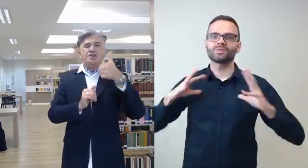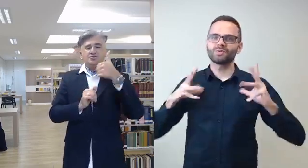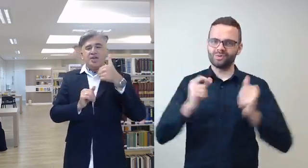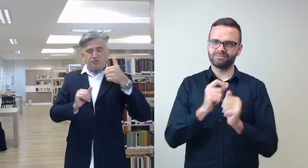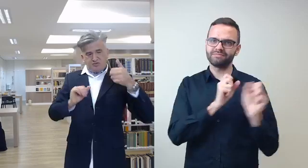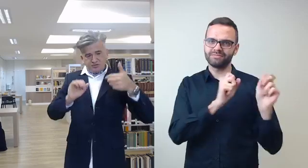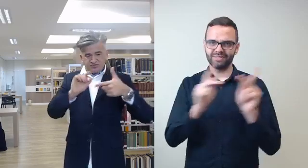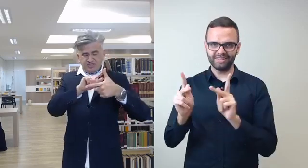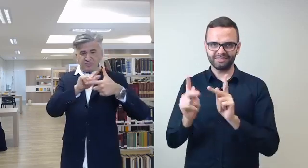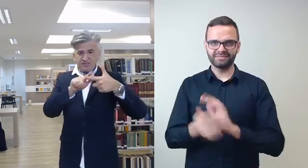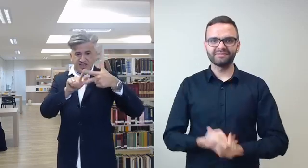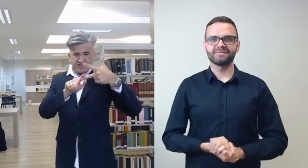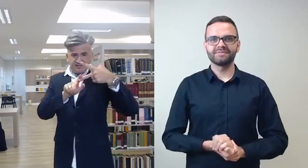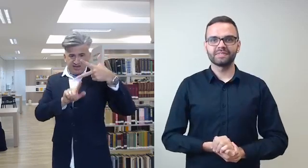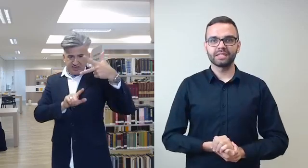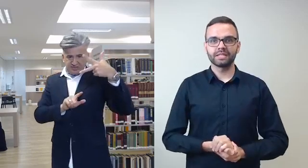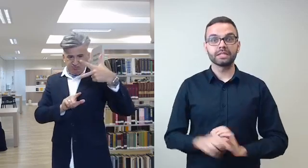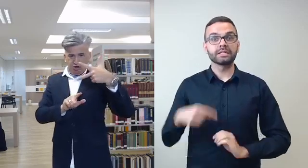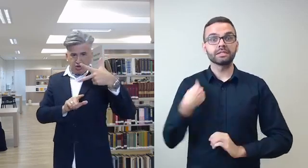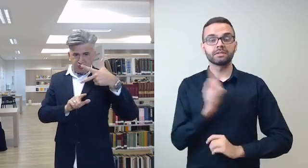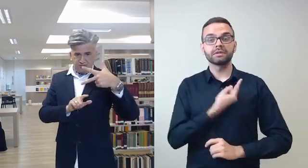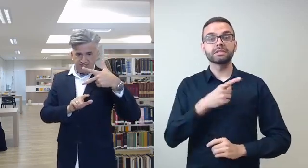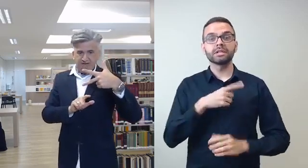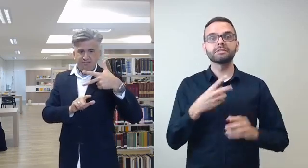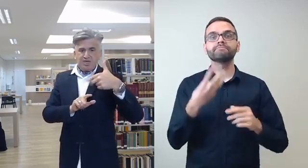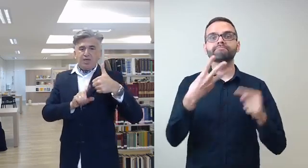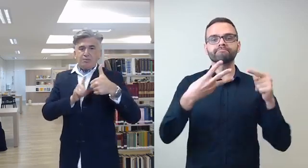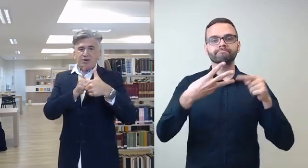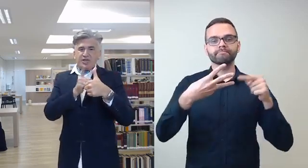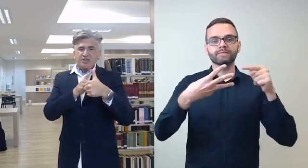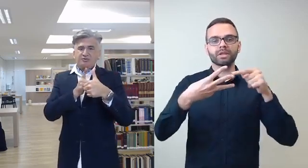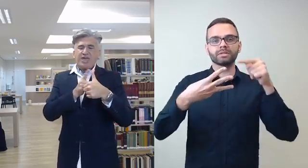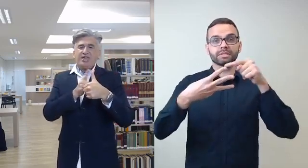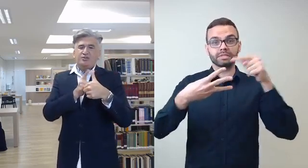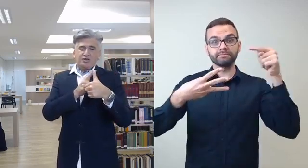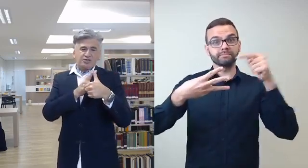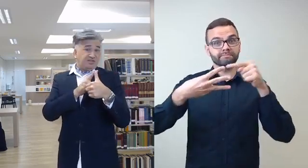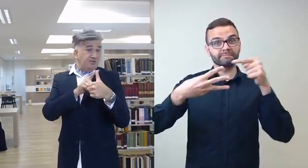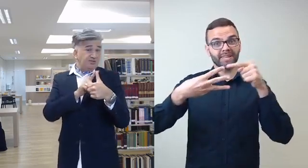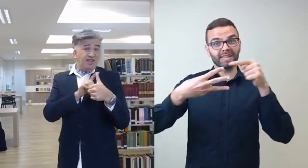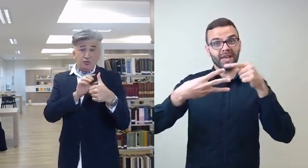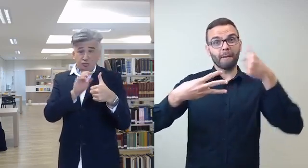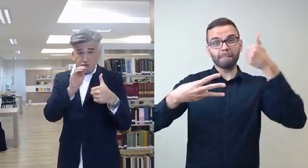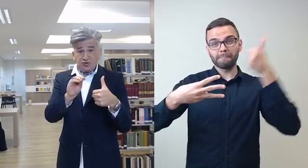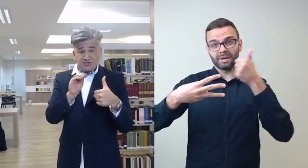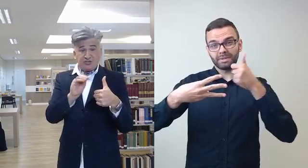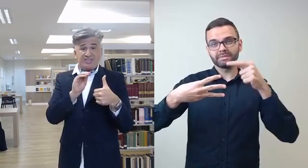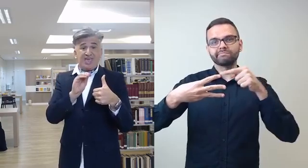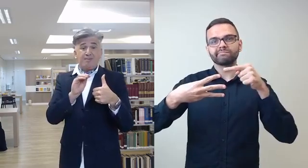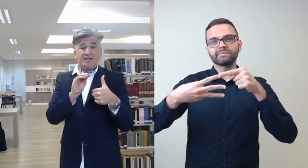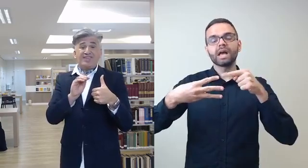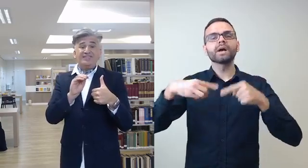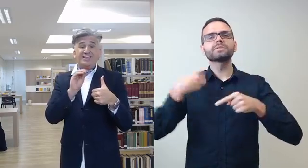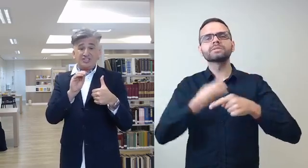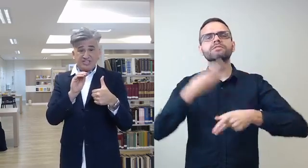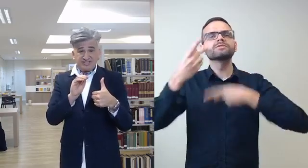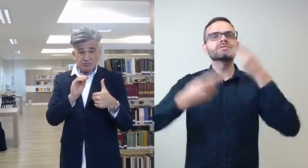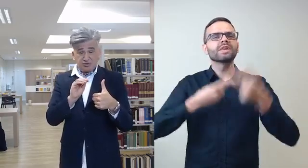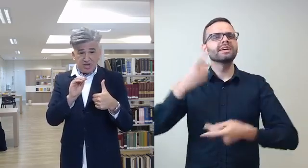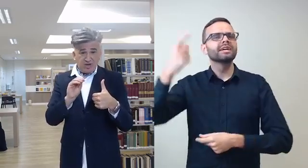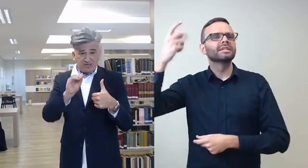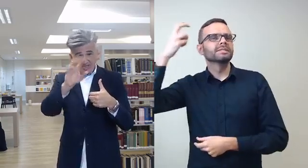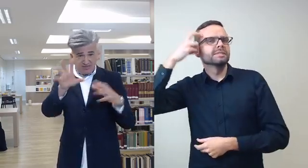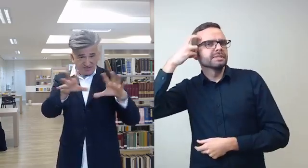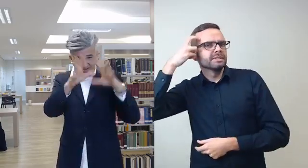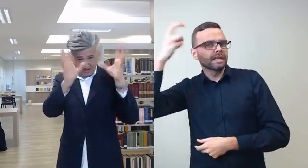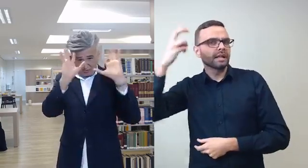Primeiro aspecto, eu vou dividir em 3 grandes blocos, tá? Primeiro aspecto, nós estamos falando muito, estamos na época da inteligência